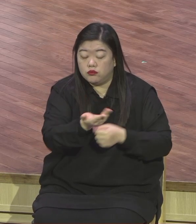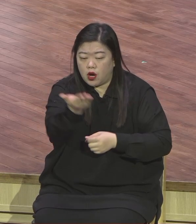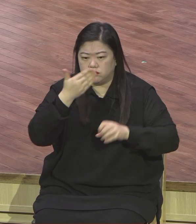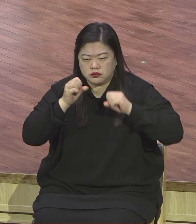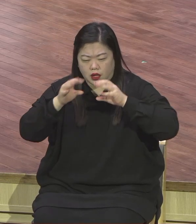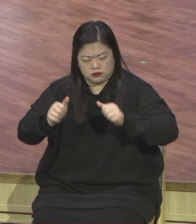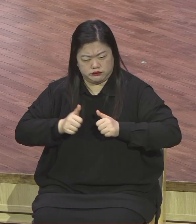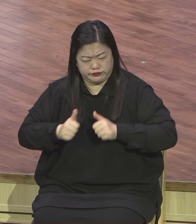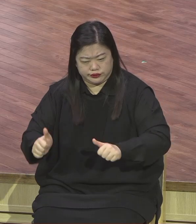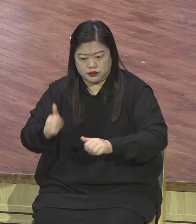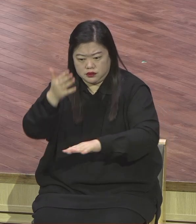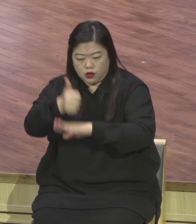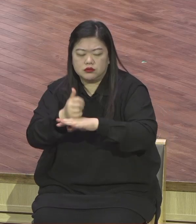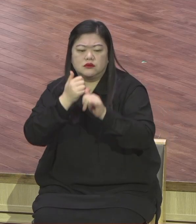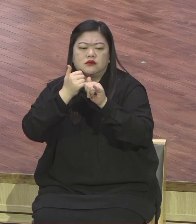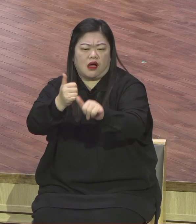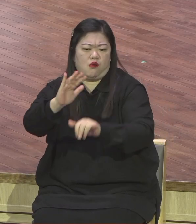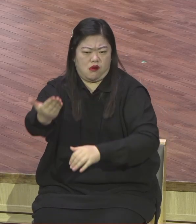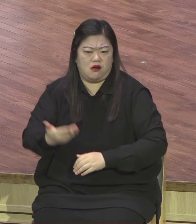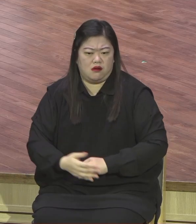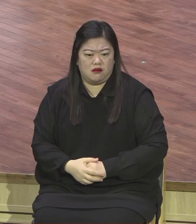주님 오실 때까지